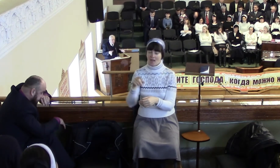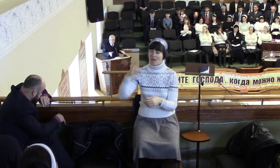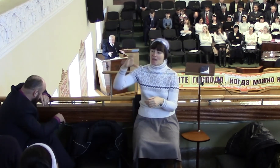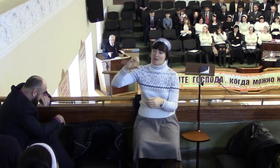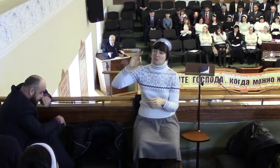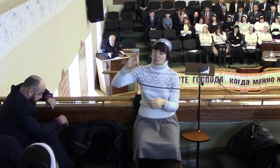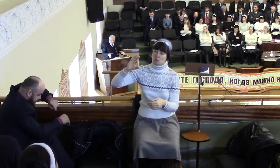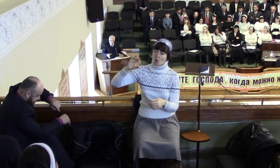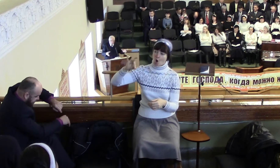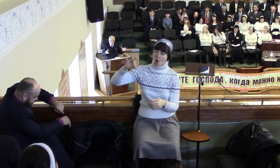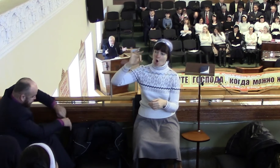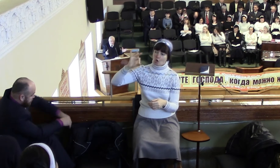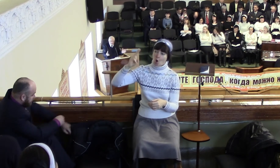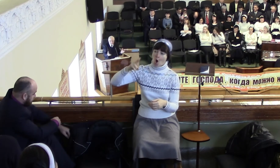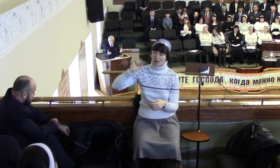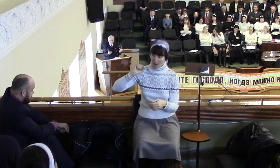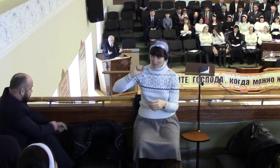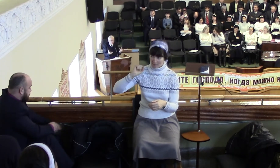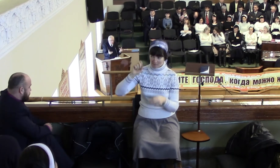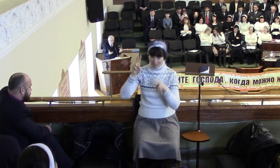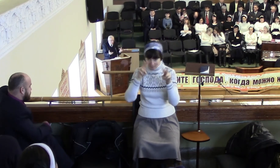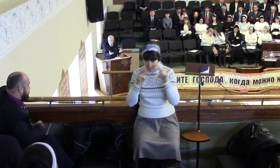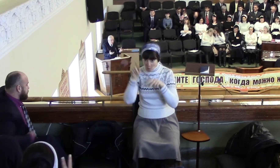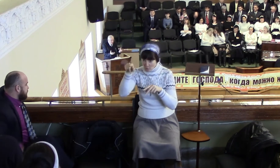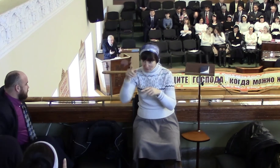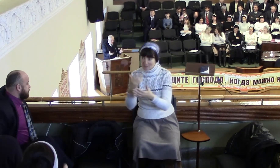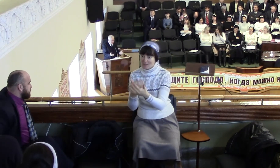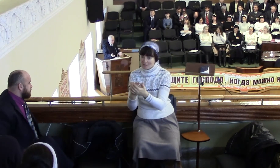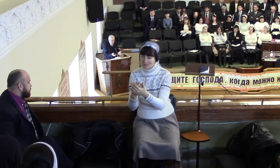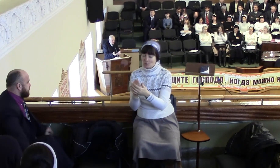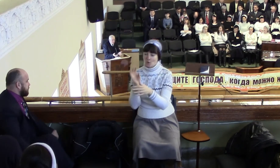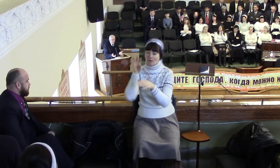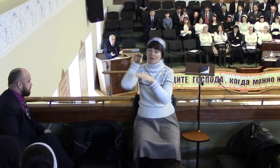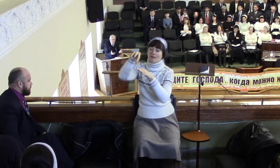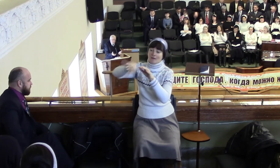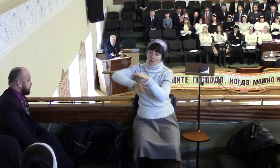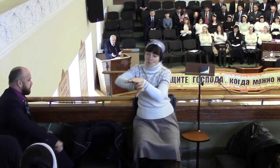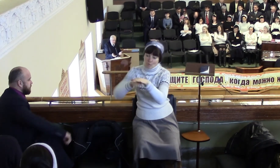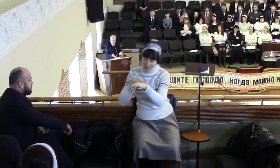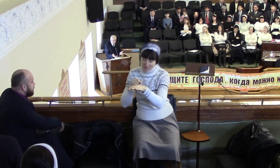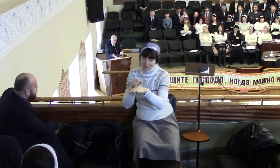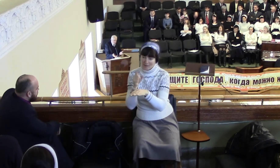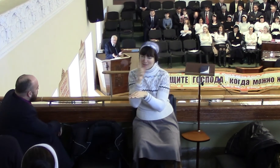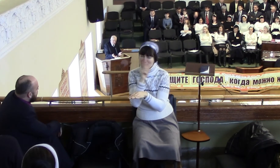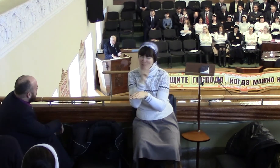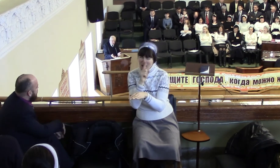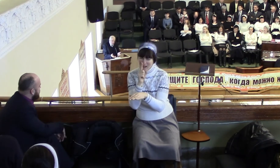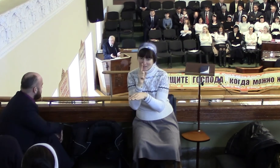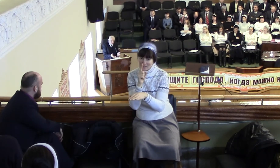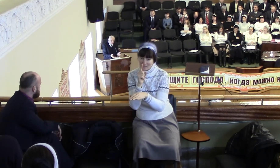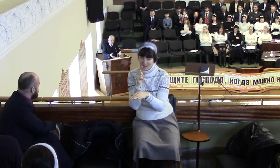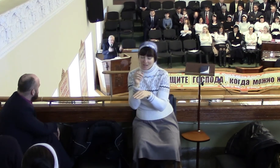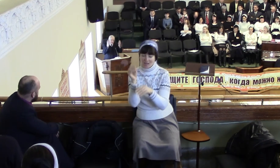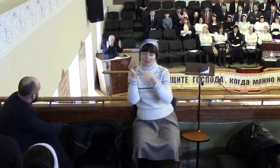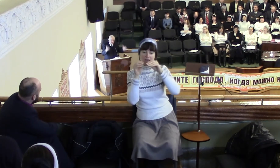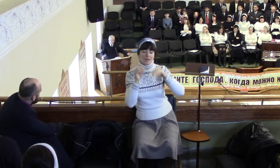в этом мире, оно постоянно под опасностью. Мы пришли, мы уверовали. Мы сегодня слышали, что